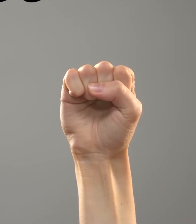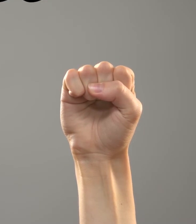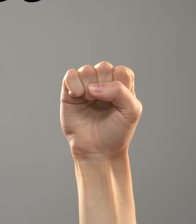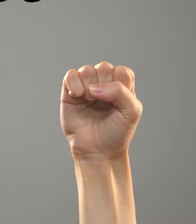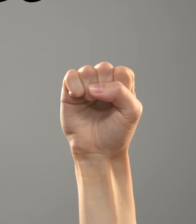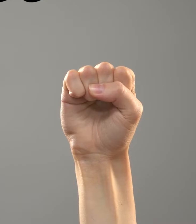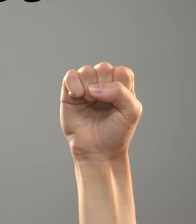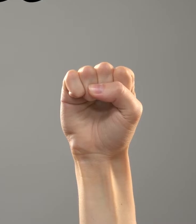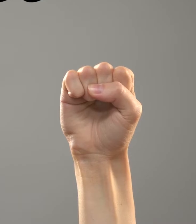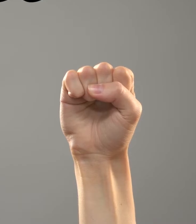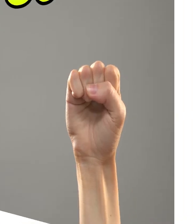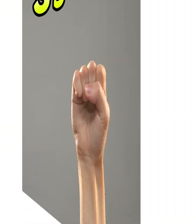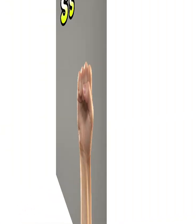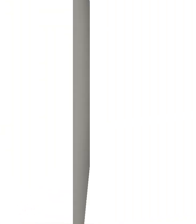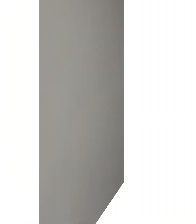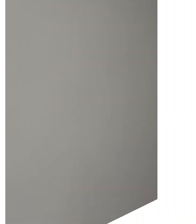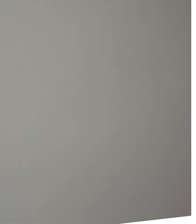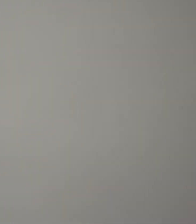羊